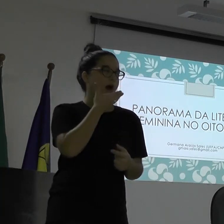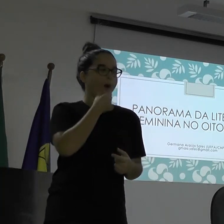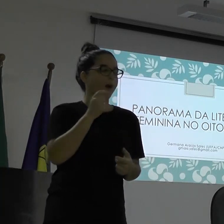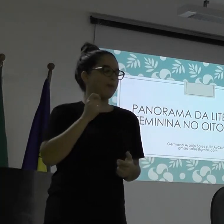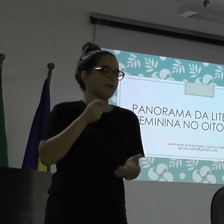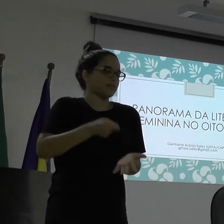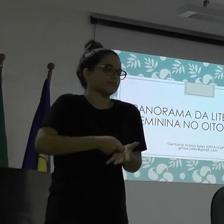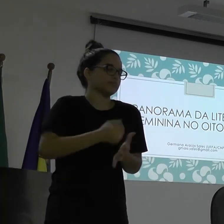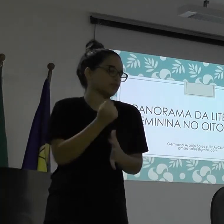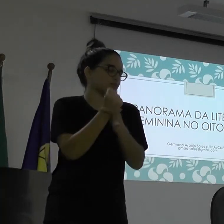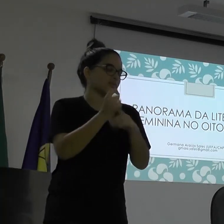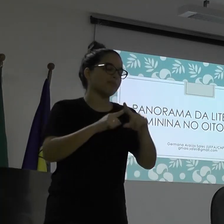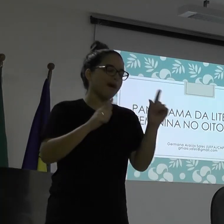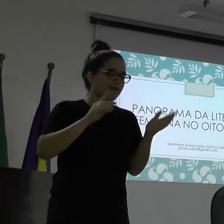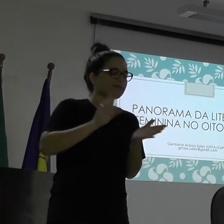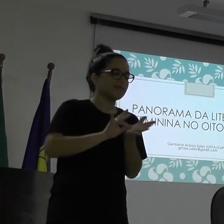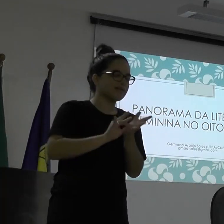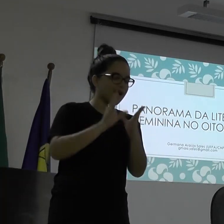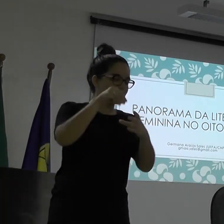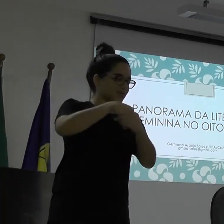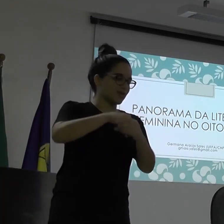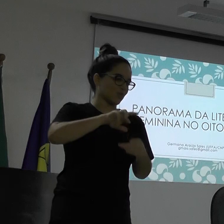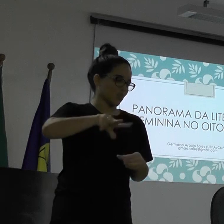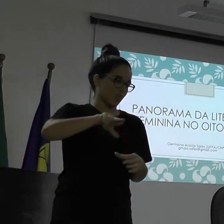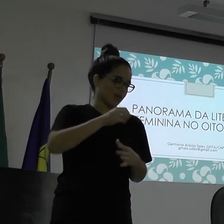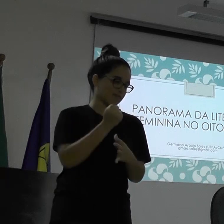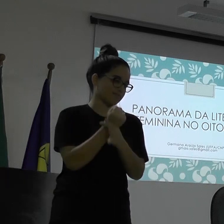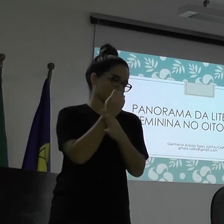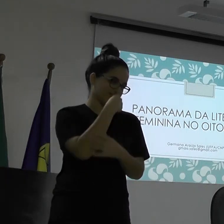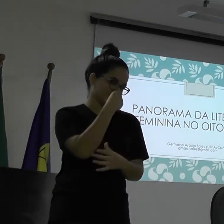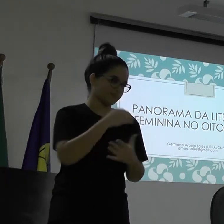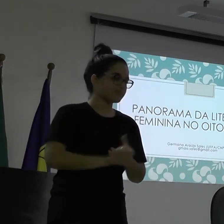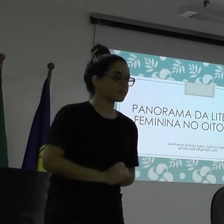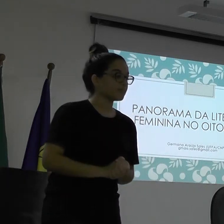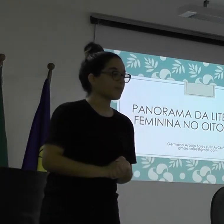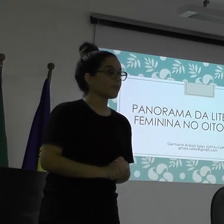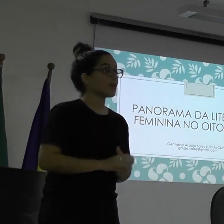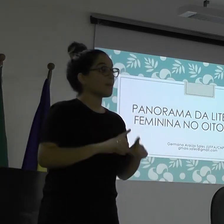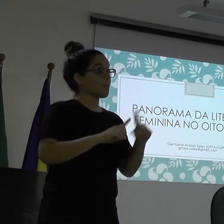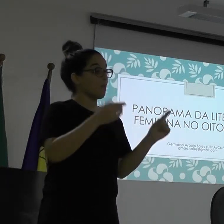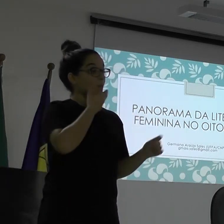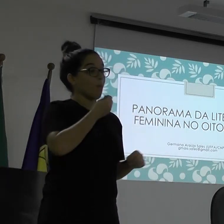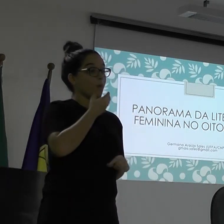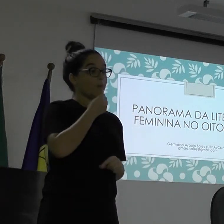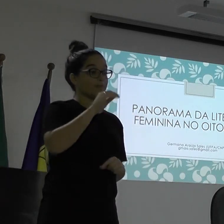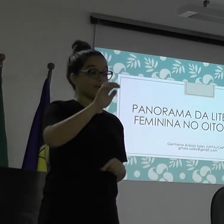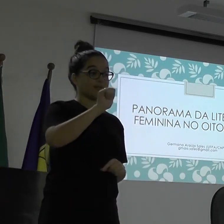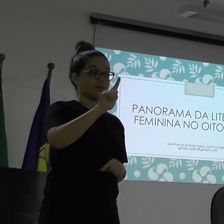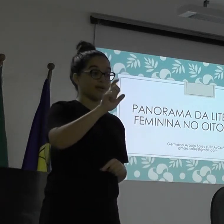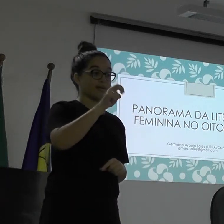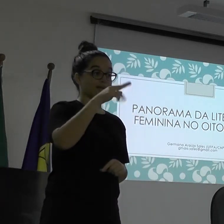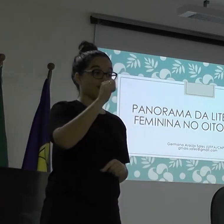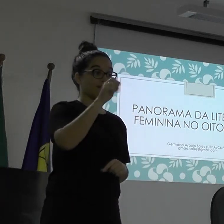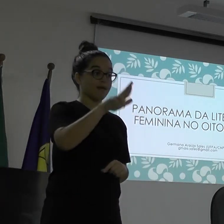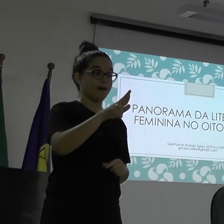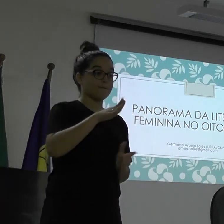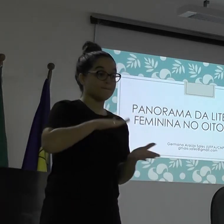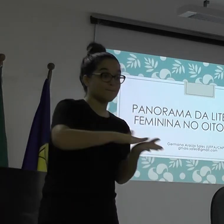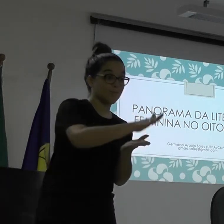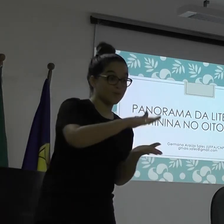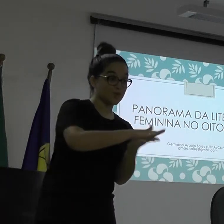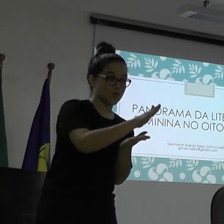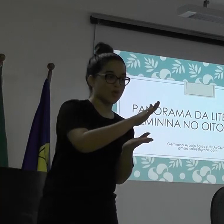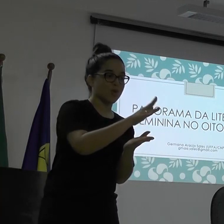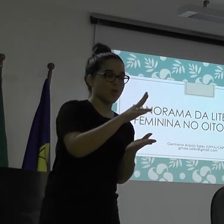segurança. Aí o Alencar publica o romance em folhetim sem